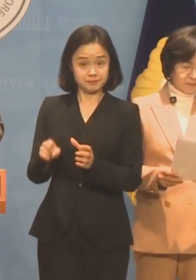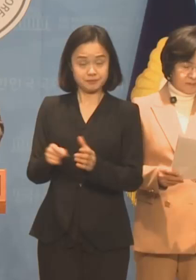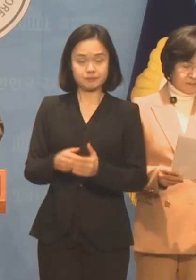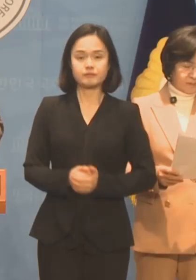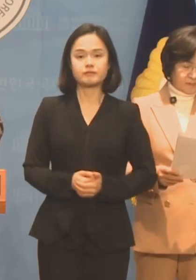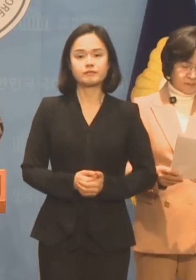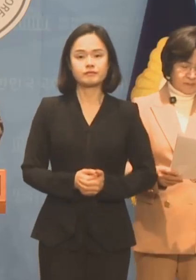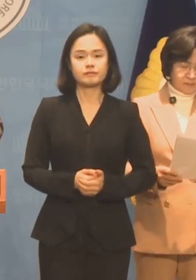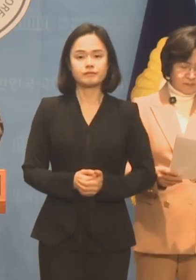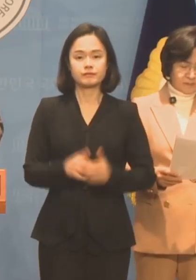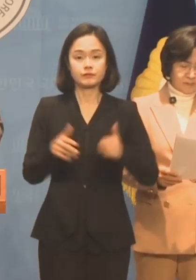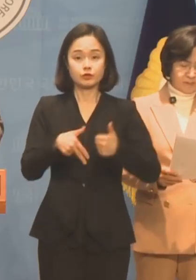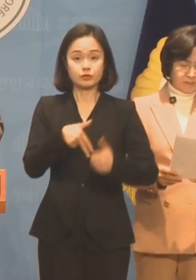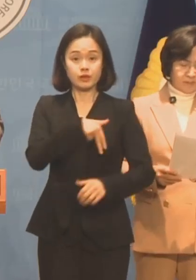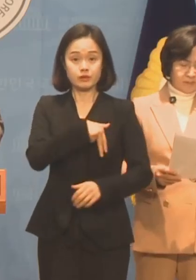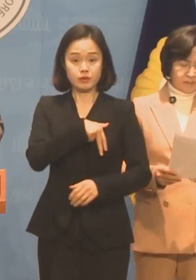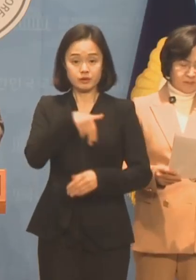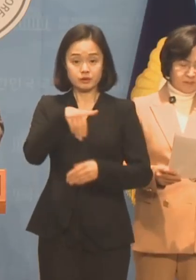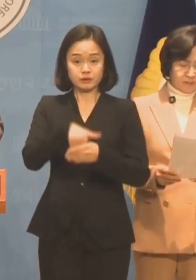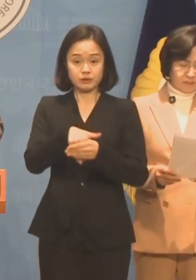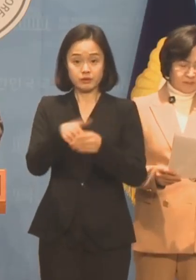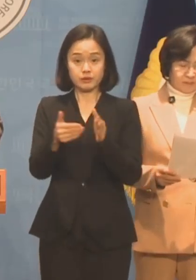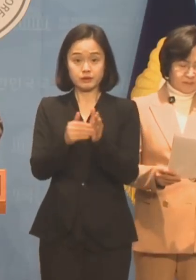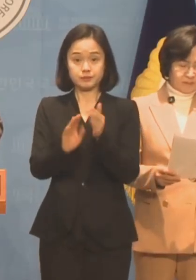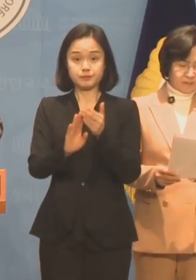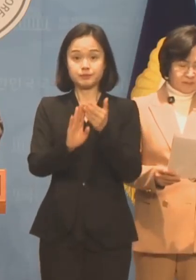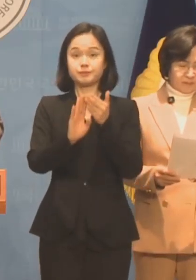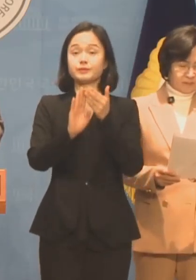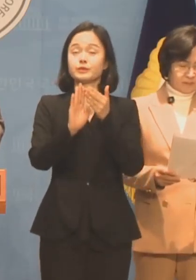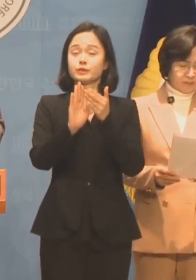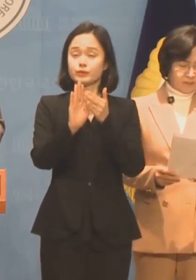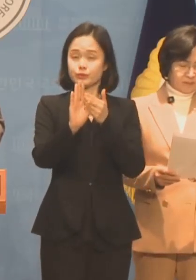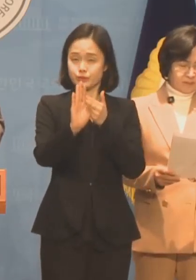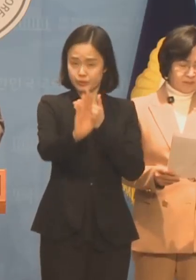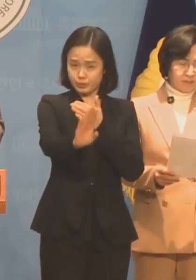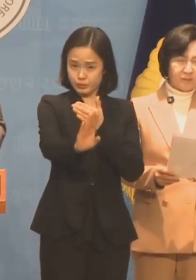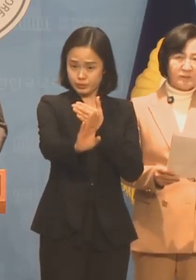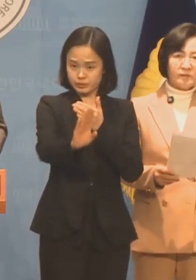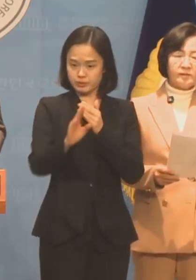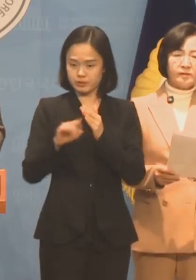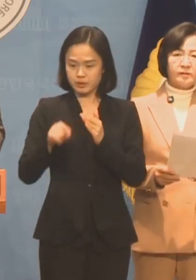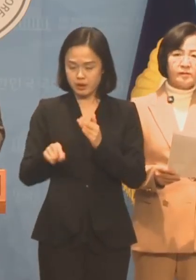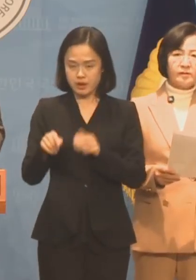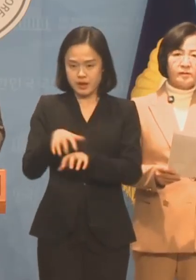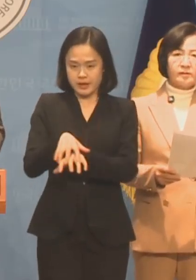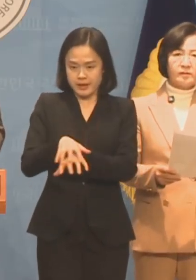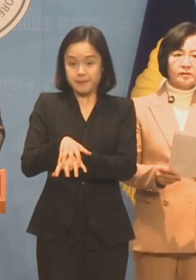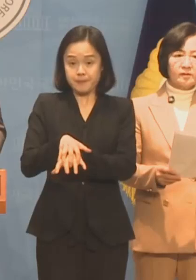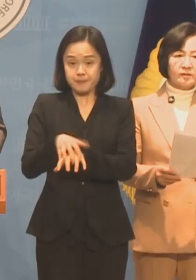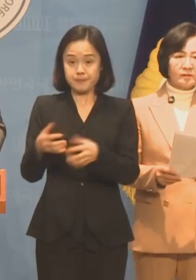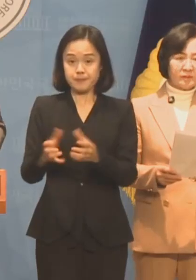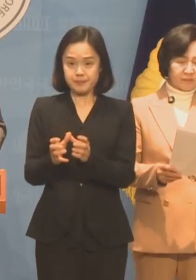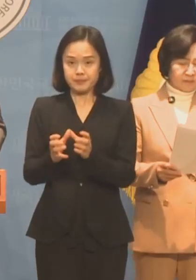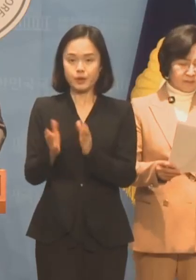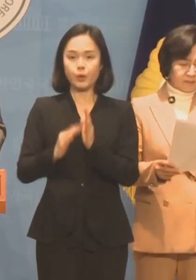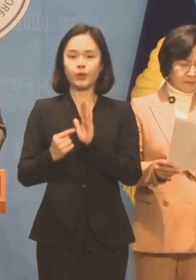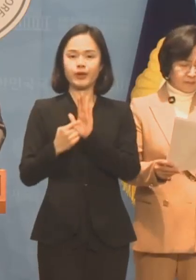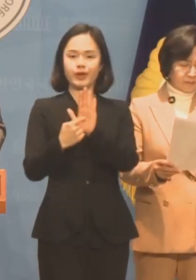끝난 4월에서야 존재를 공개했습니다. 관계자는 매우